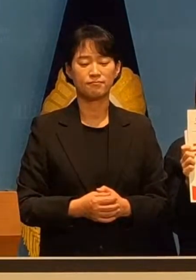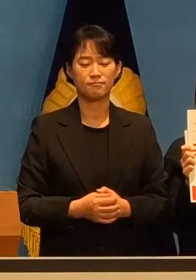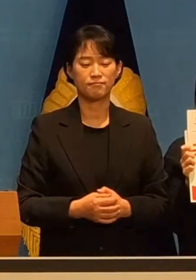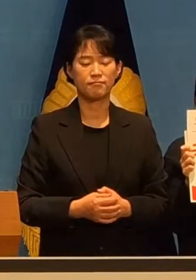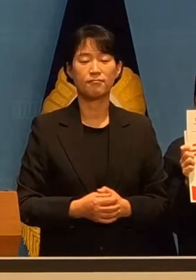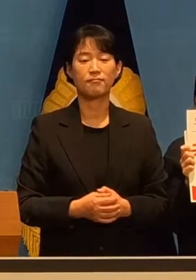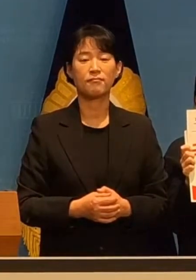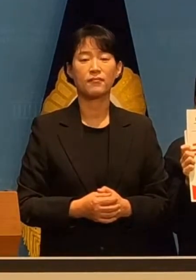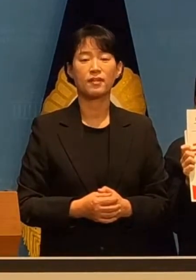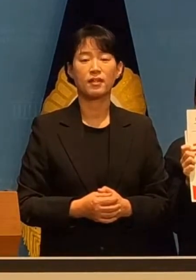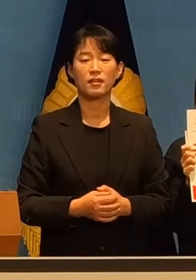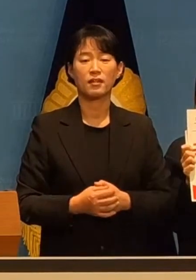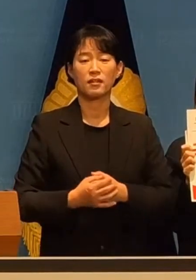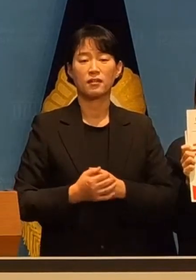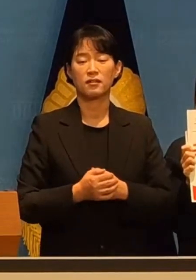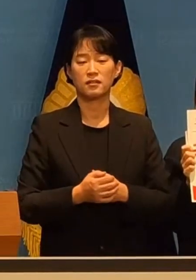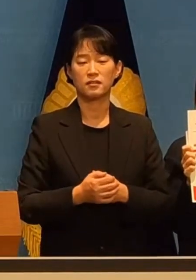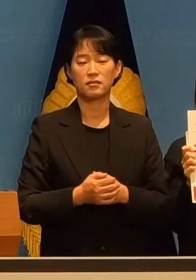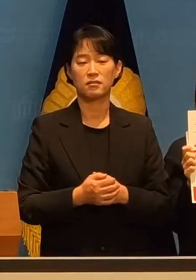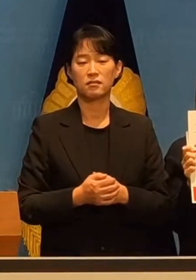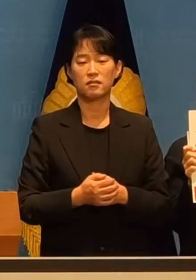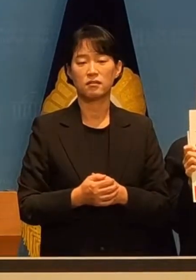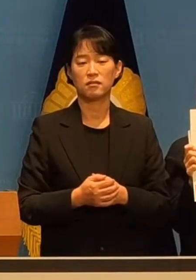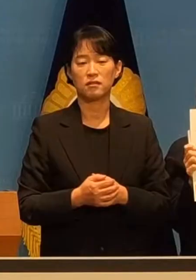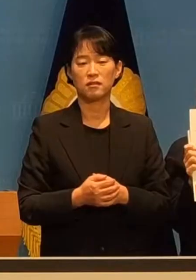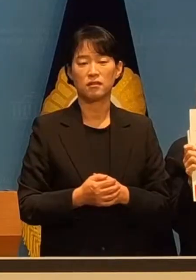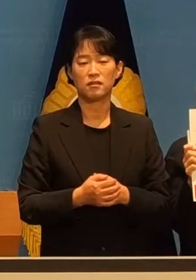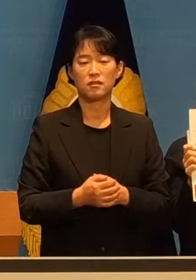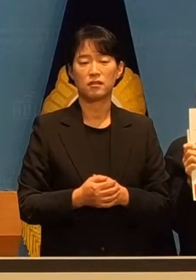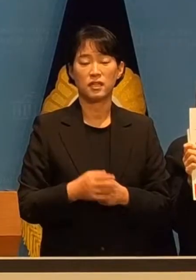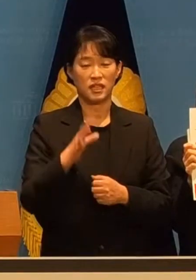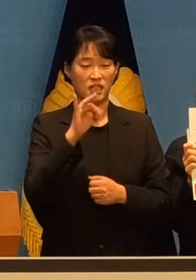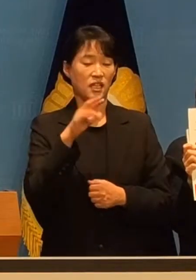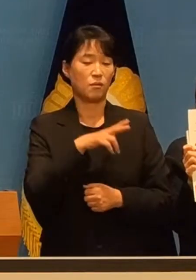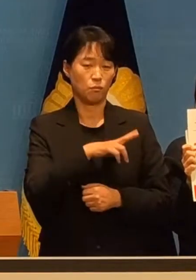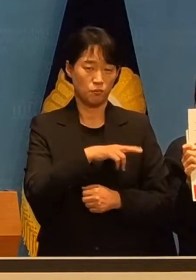네, 을지로의원에서 활동하고 있는 정무위 소속의 이강일 의원입니다.